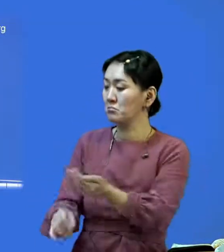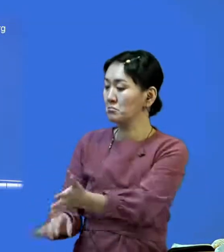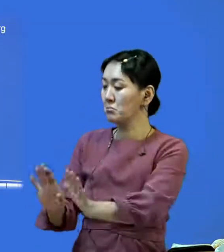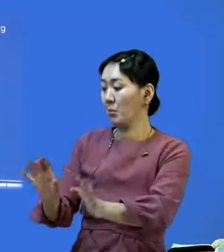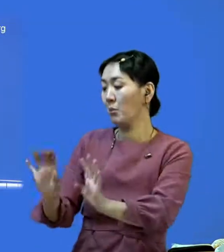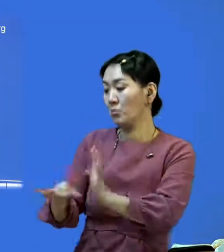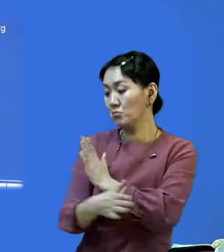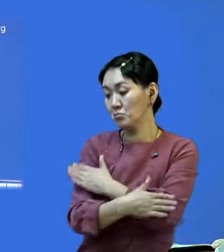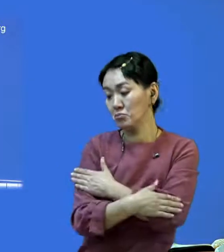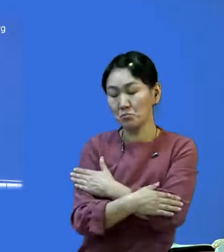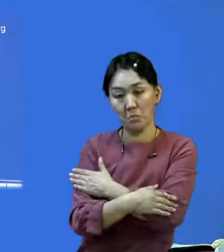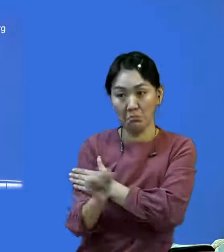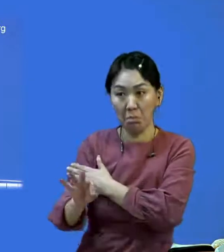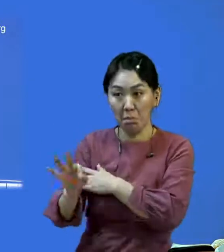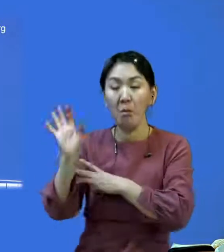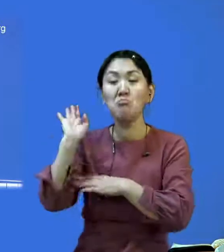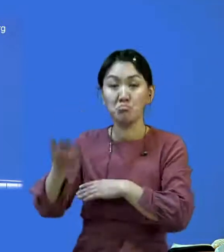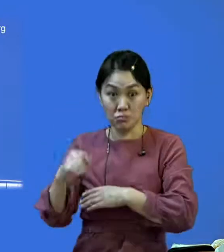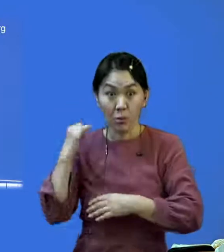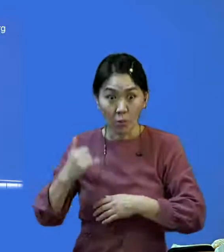хайчих уу?